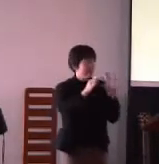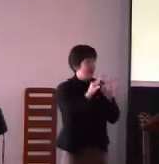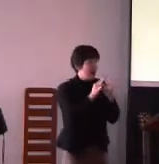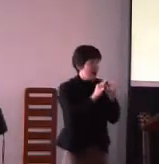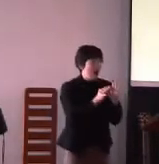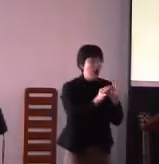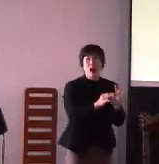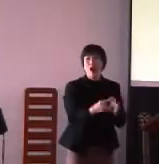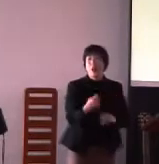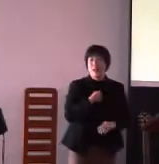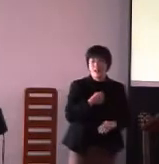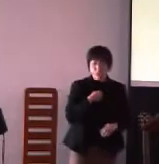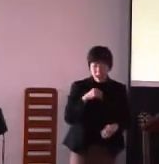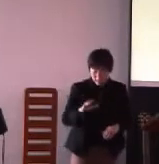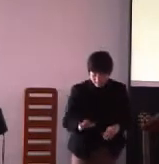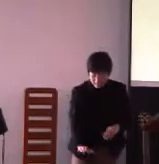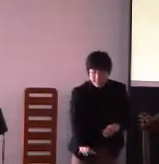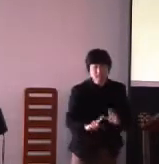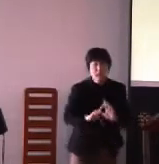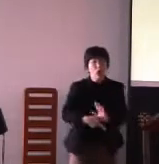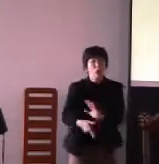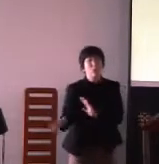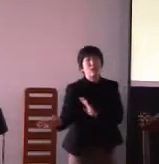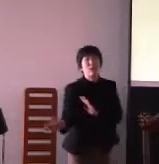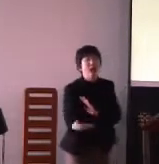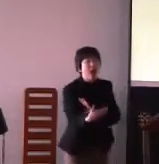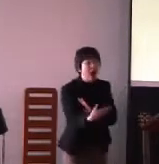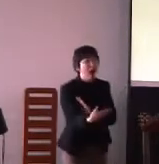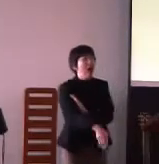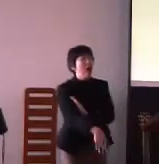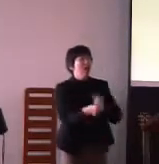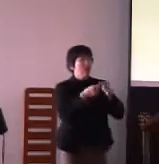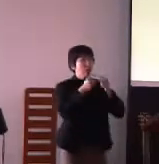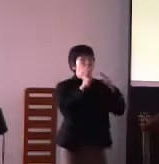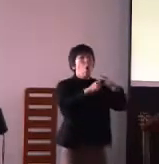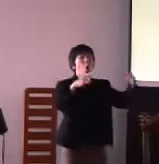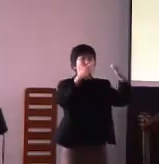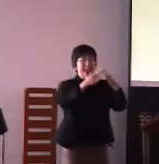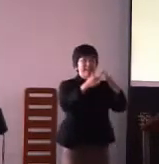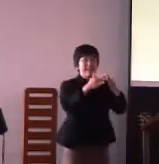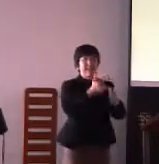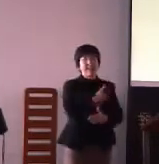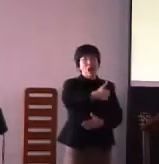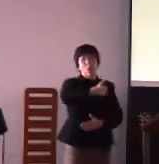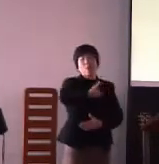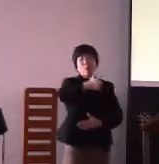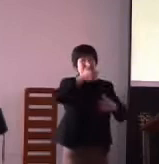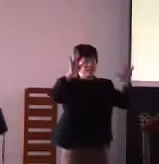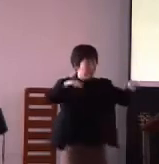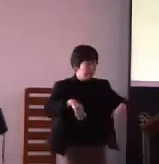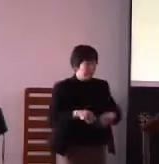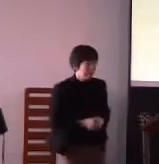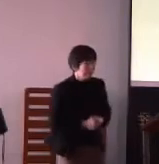ロア社ですから、両親もロア社です。小さい時から、うん、教会に通っておりました